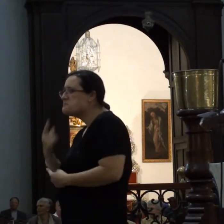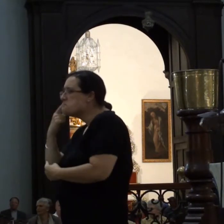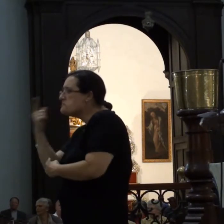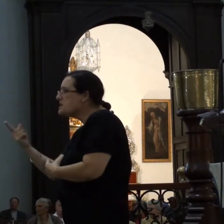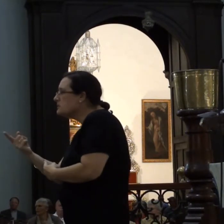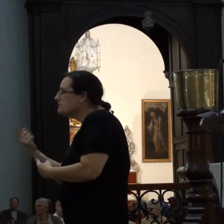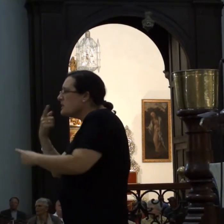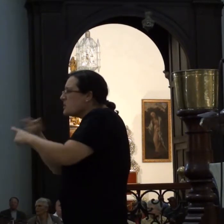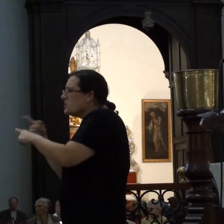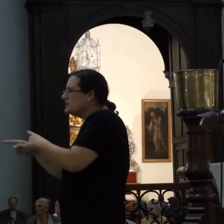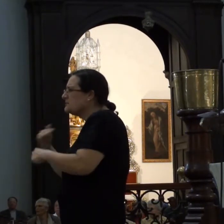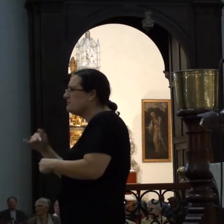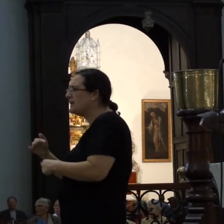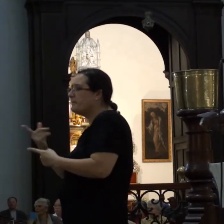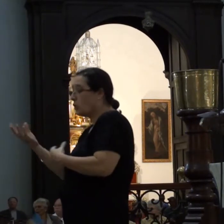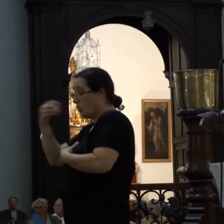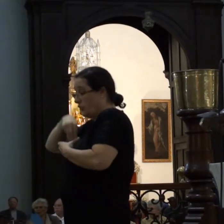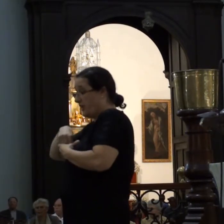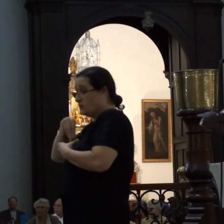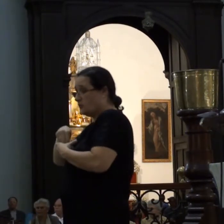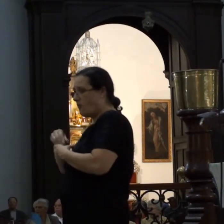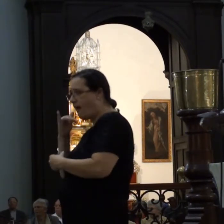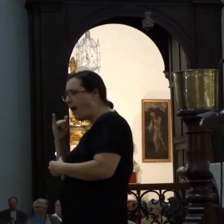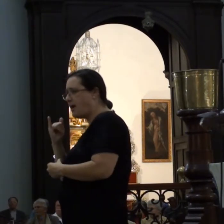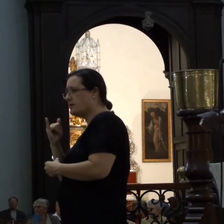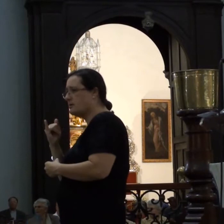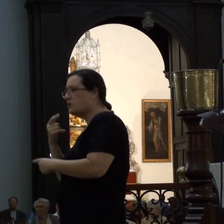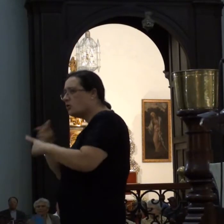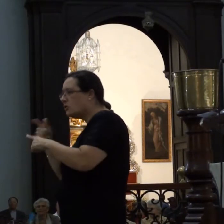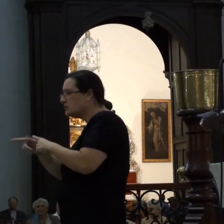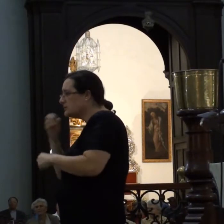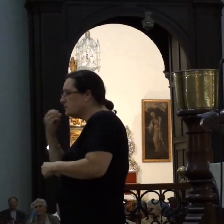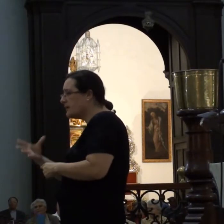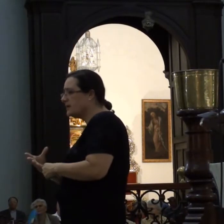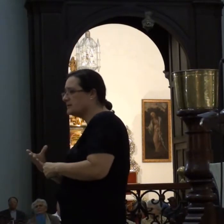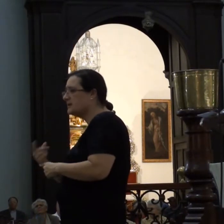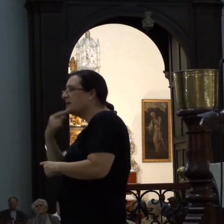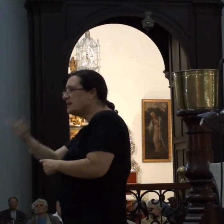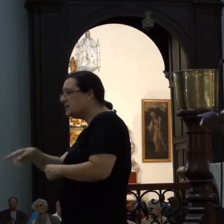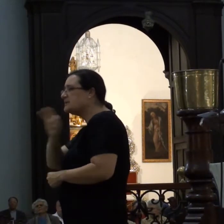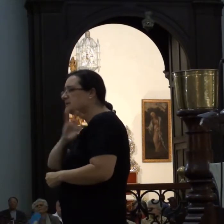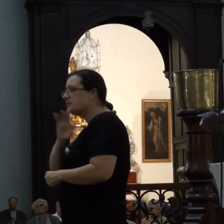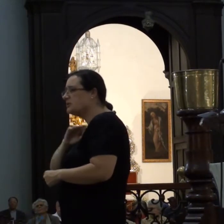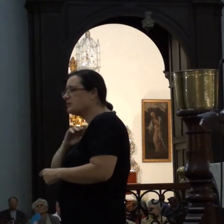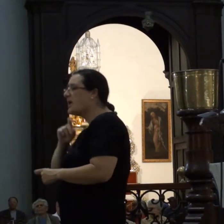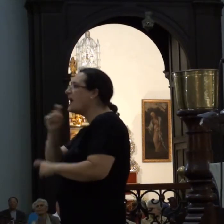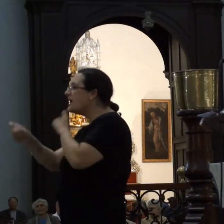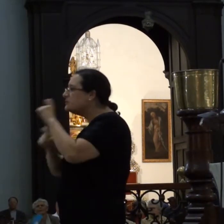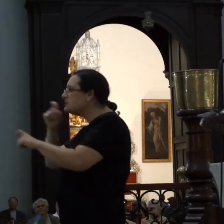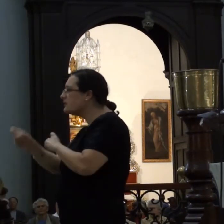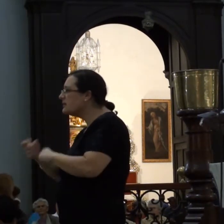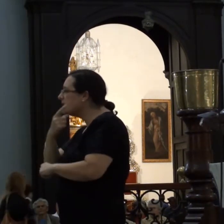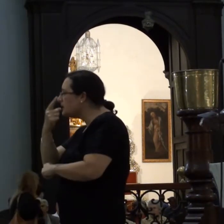llevamos es más mismo es la buena noticia del señor anunciadores por lo tanto